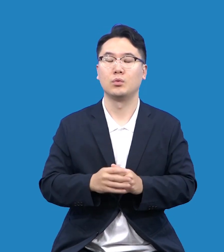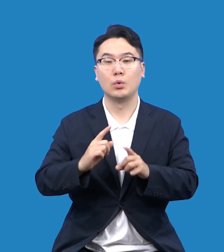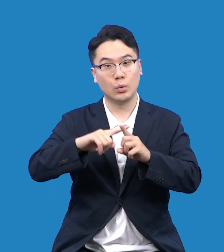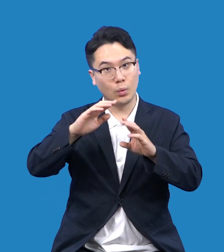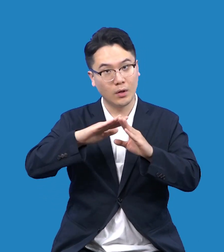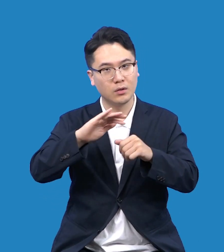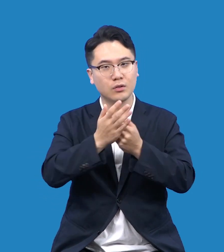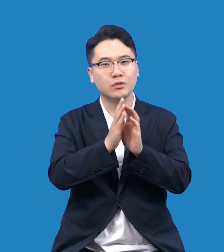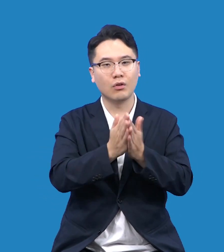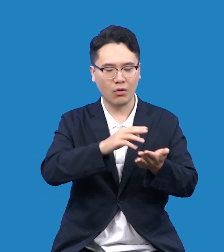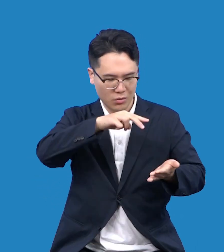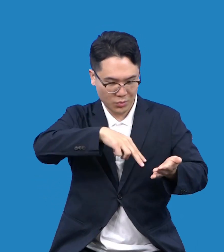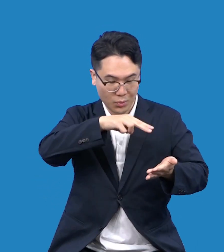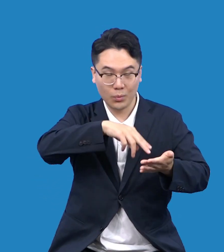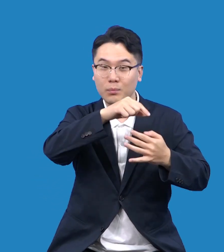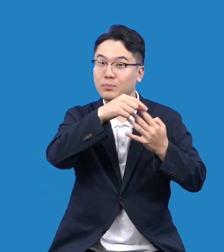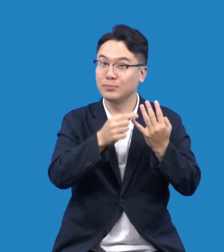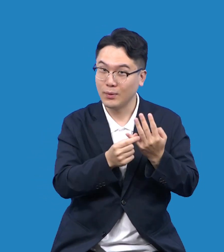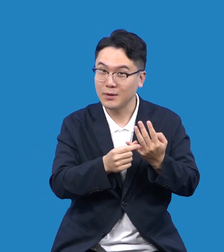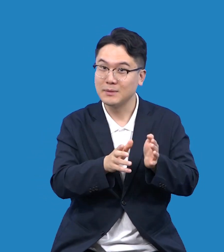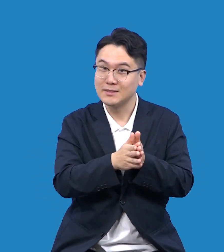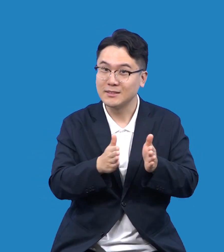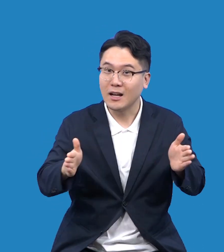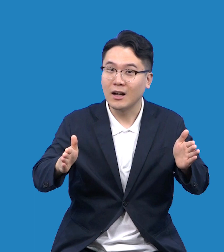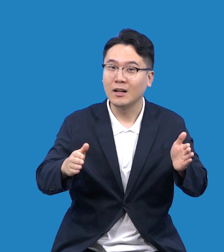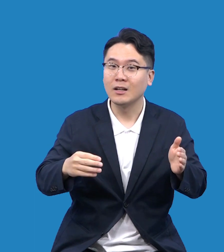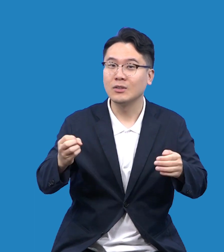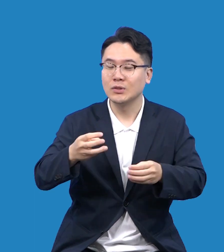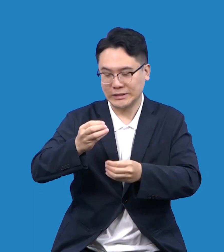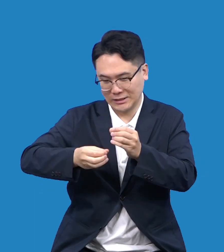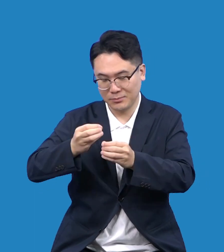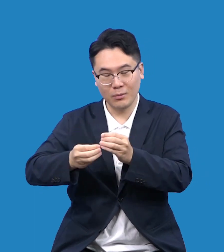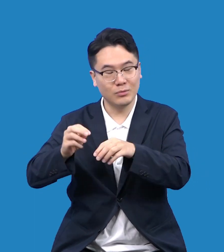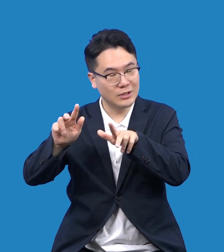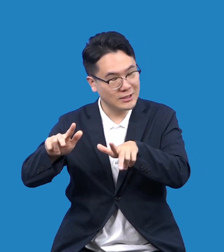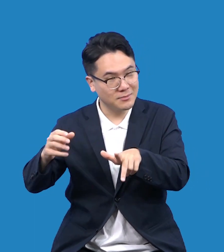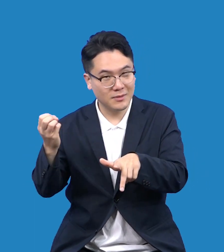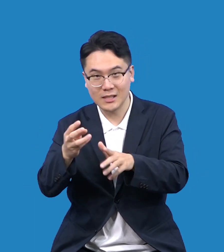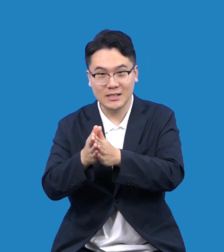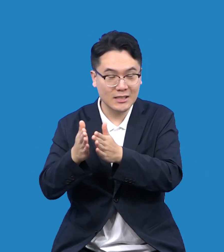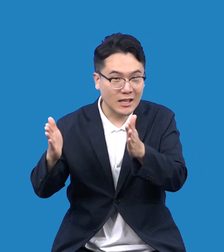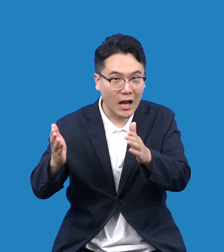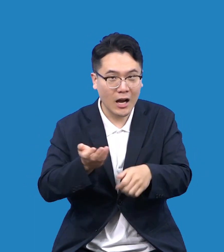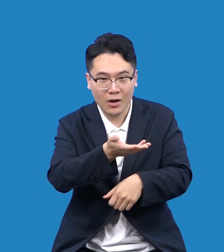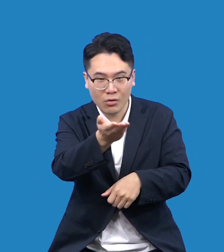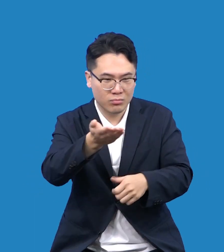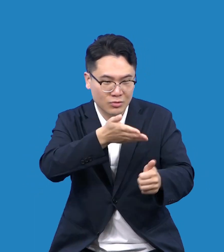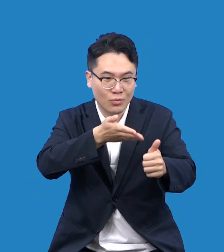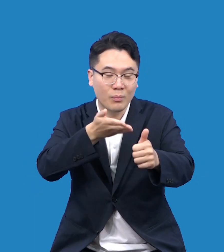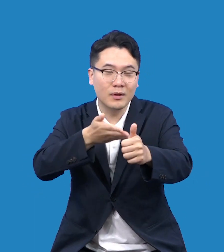다 포기했을까 봐 다시 시편부터 또 시작하라고 여러분에게